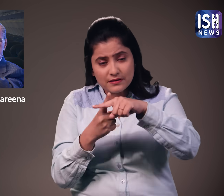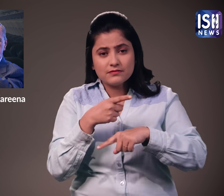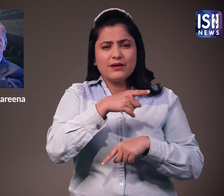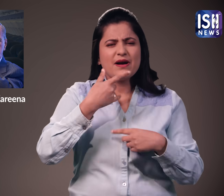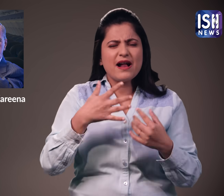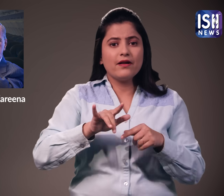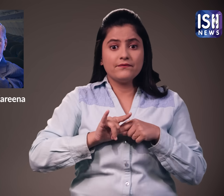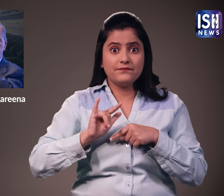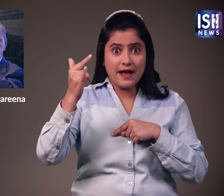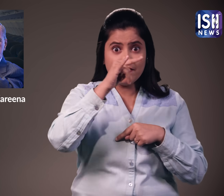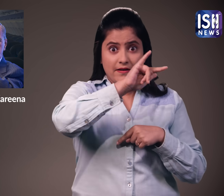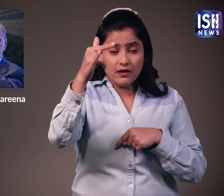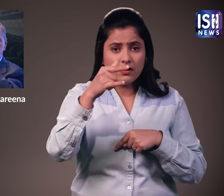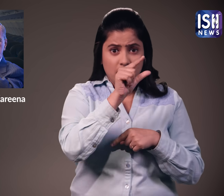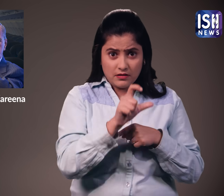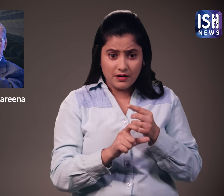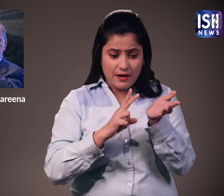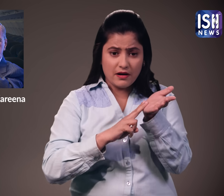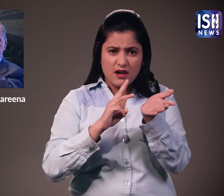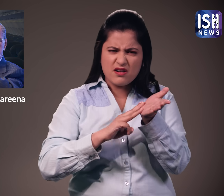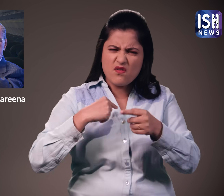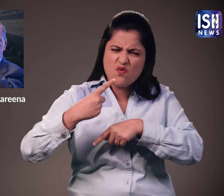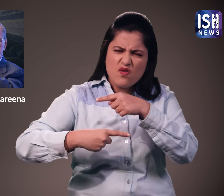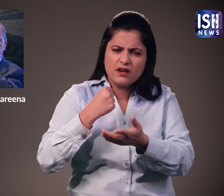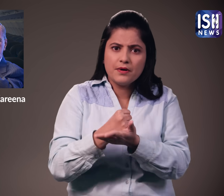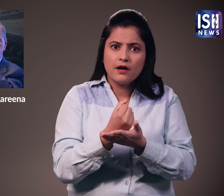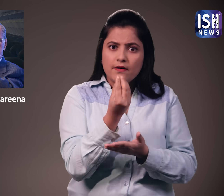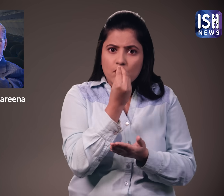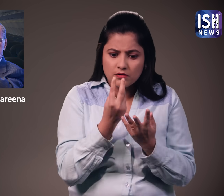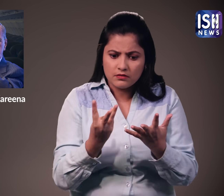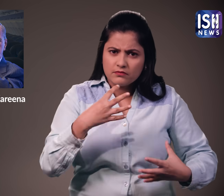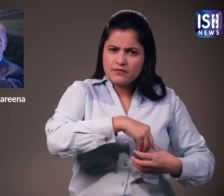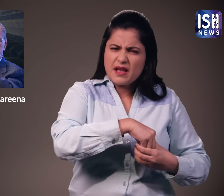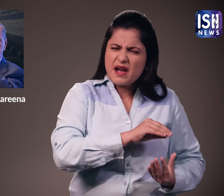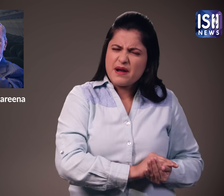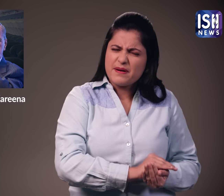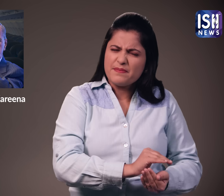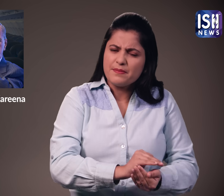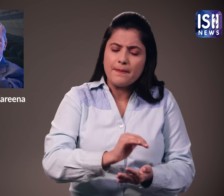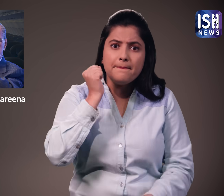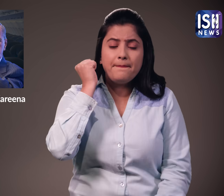जब वह विदेश यात्रा करती है तो हमेशा अपने साथ भोजन और बरतन का एक बैग ले जाती है